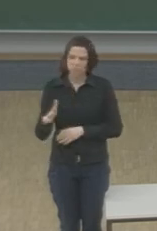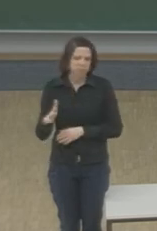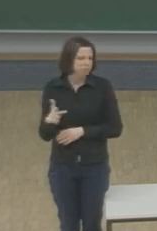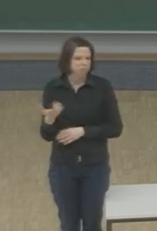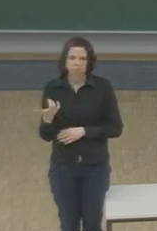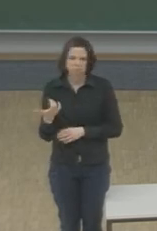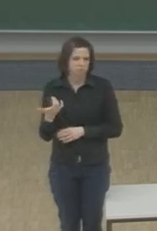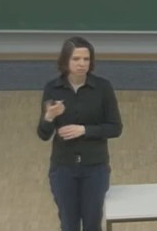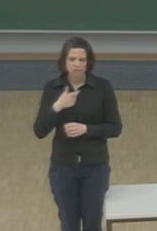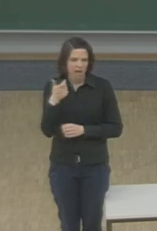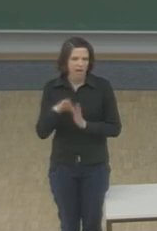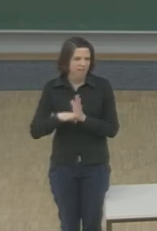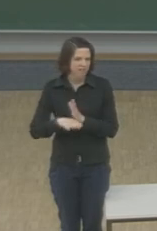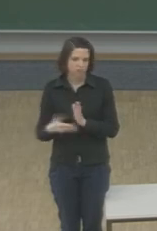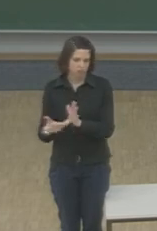Spiel gebracht hat.